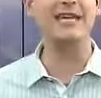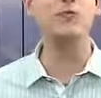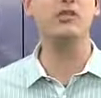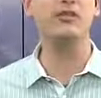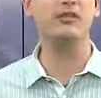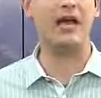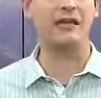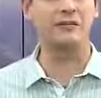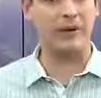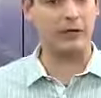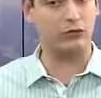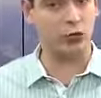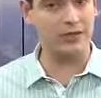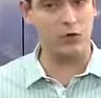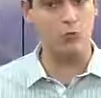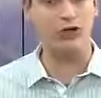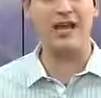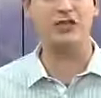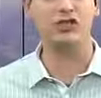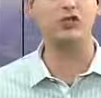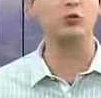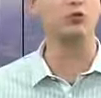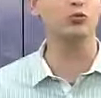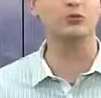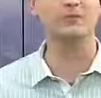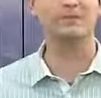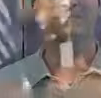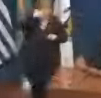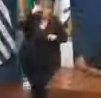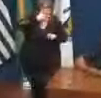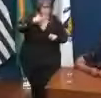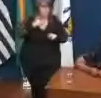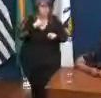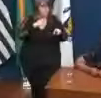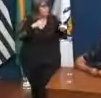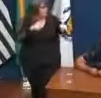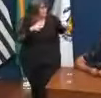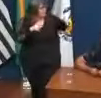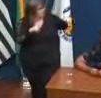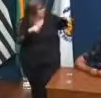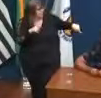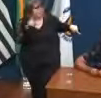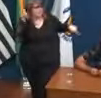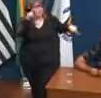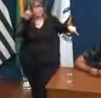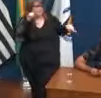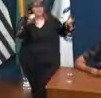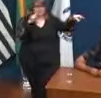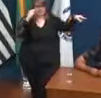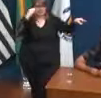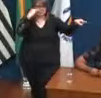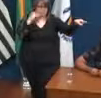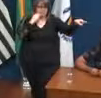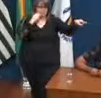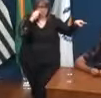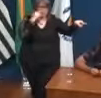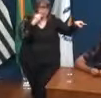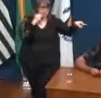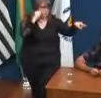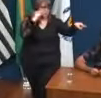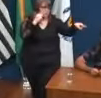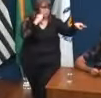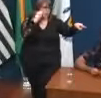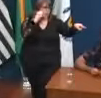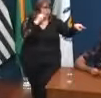a língua de sinais, para toda a comunidade de surdos. O plenarinho da Câmara de Campinas acolheu na